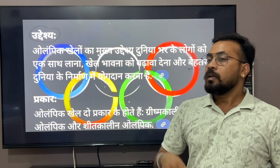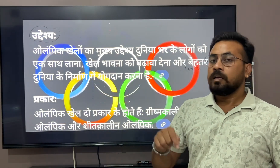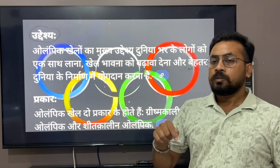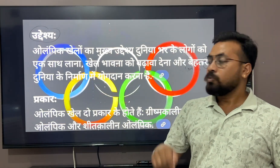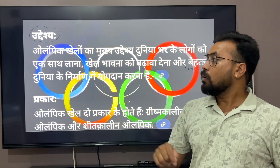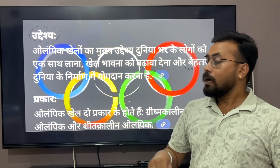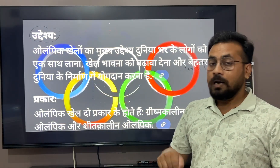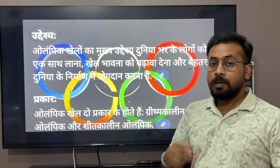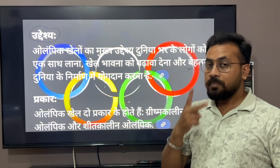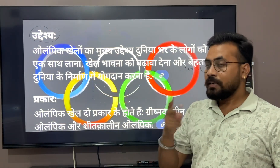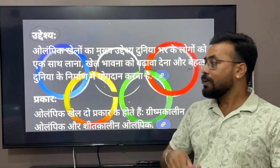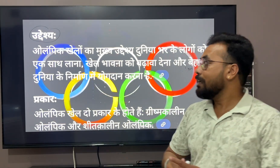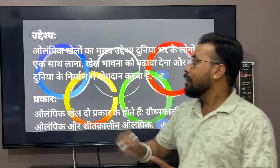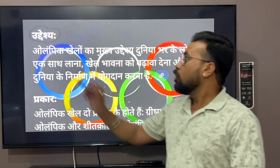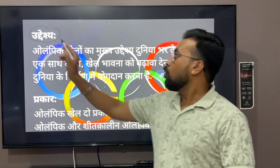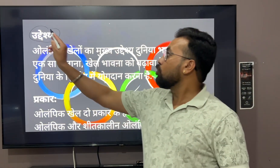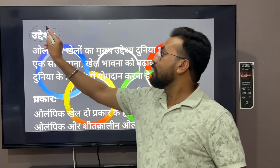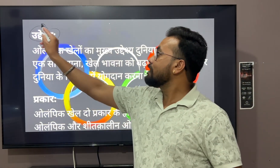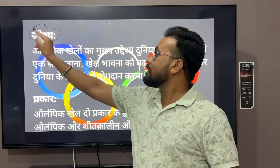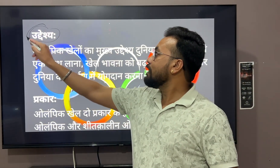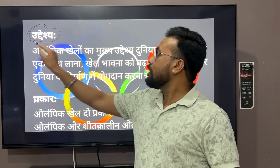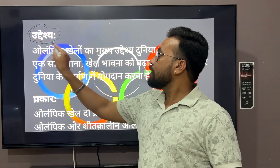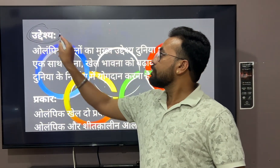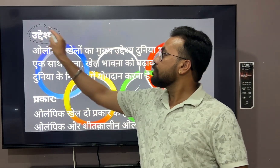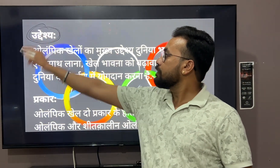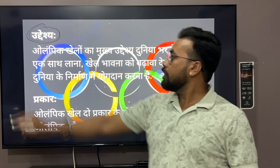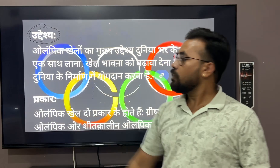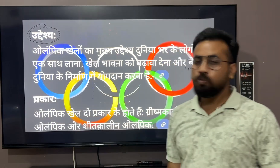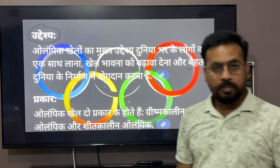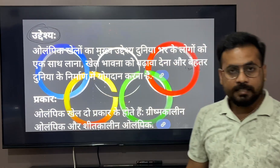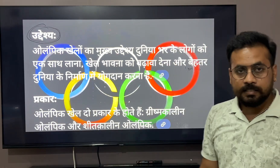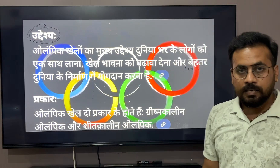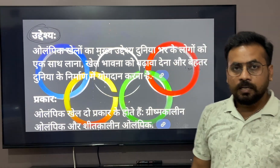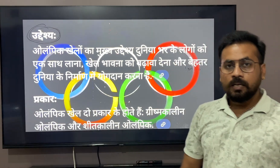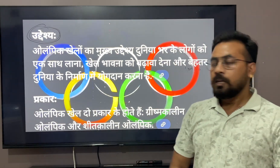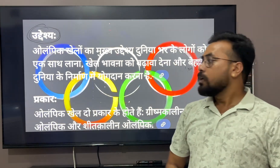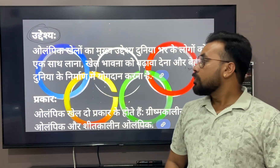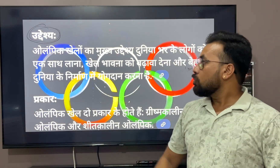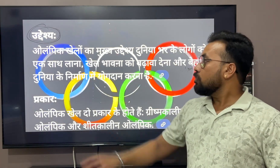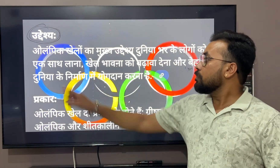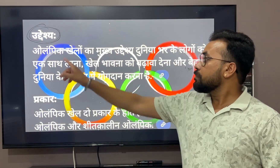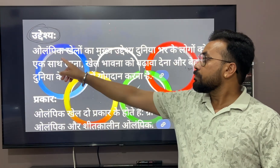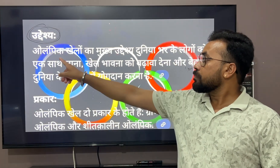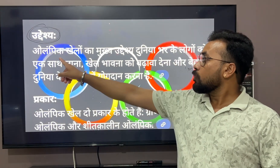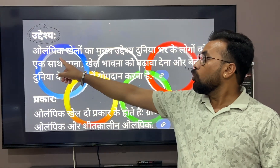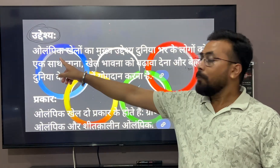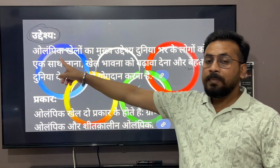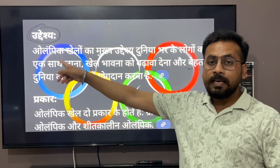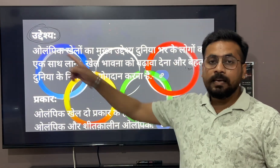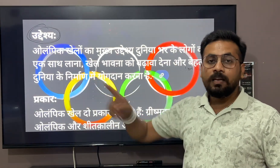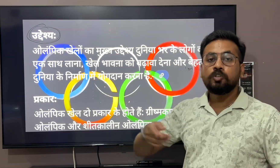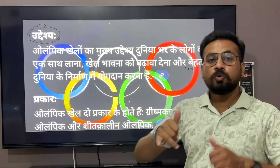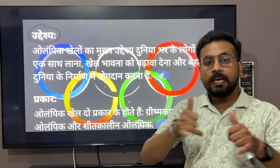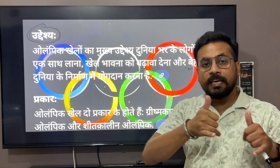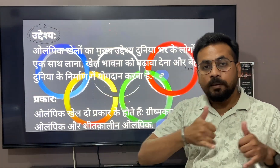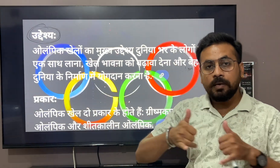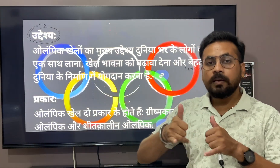तो अब हम देखेंगे उद्देश्य क्या है, ठीक है ना। उद्देश्य तो ओलंपिक खेल, ये गेम है,